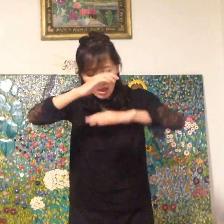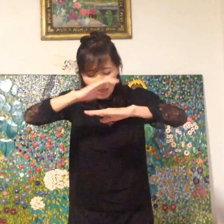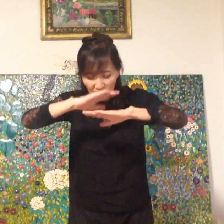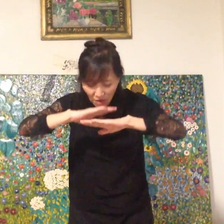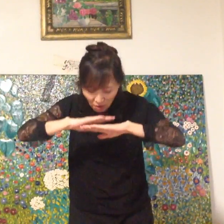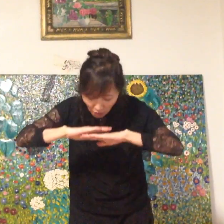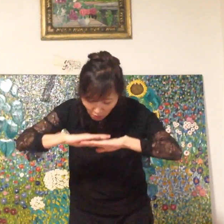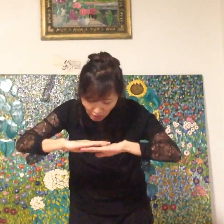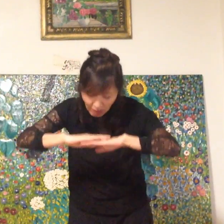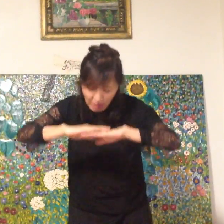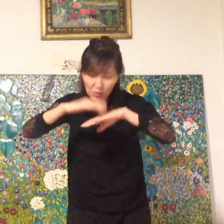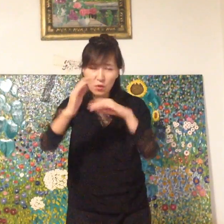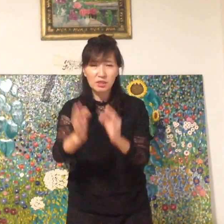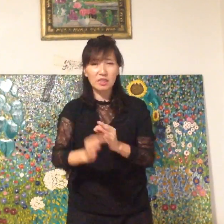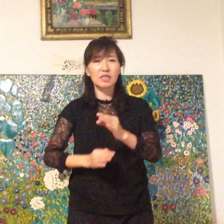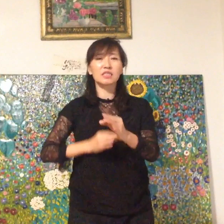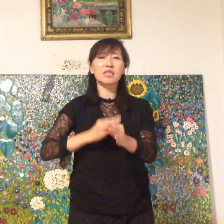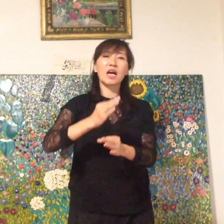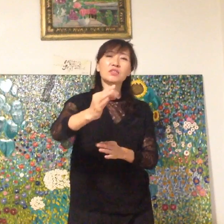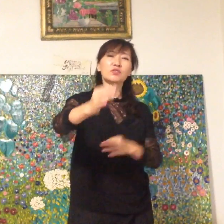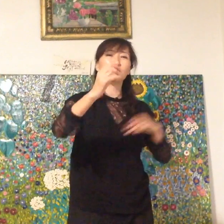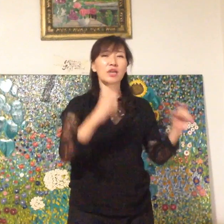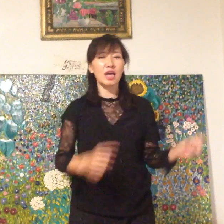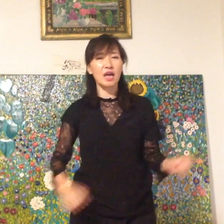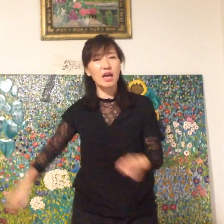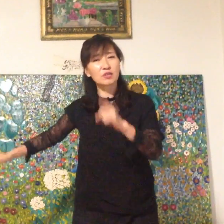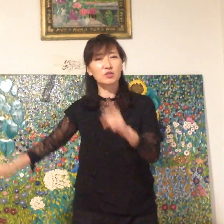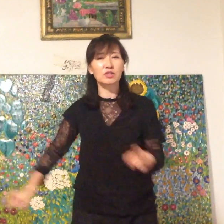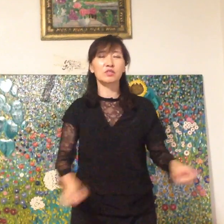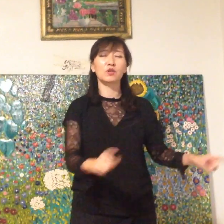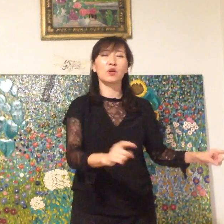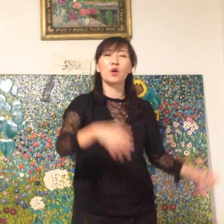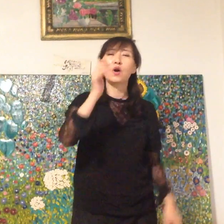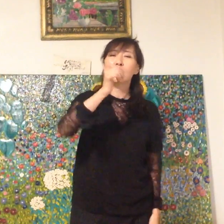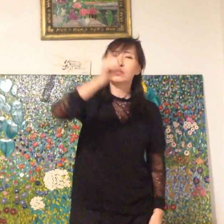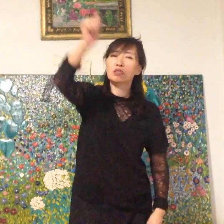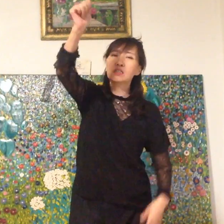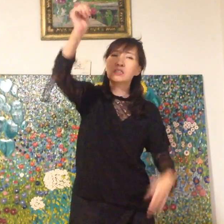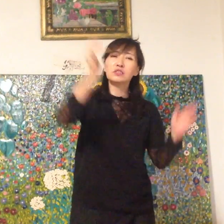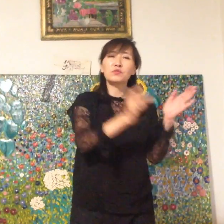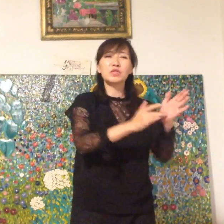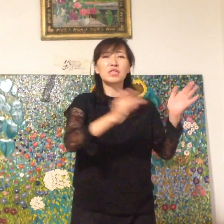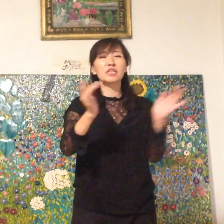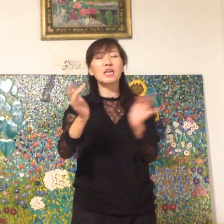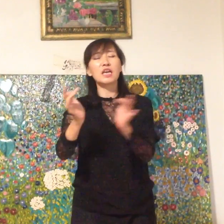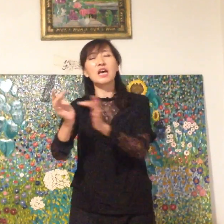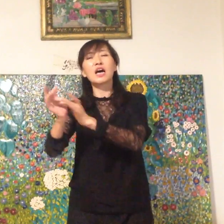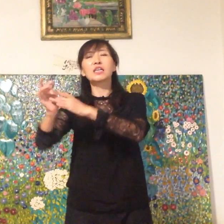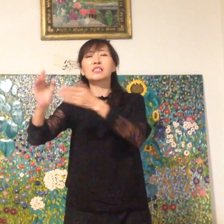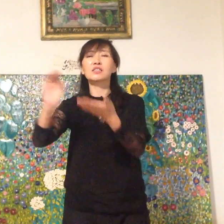영원한 통치자 주 예수께서 그 위대하신